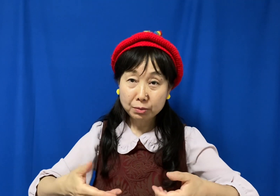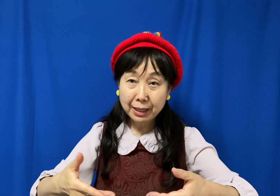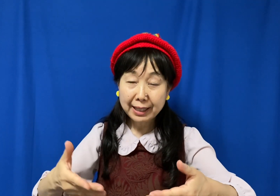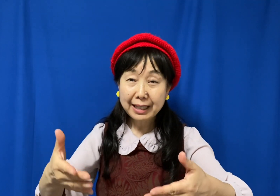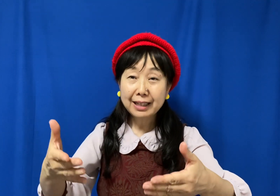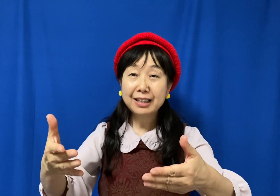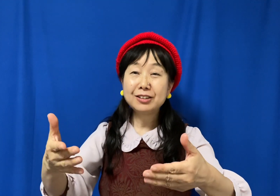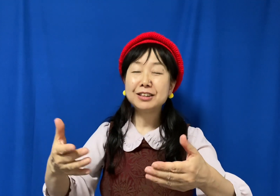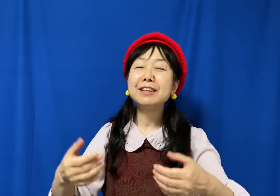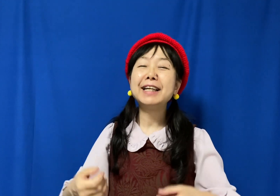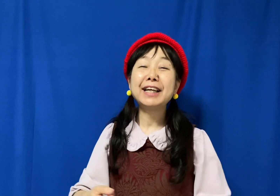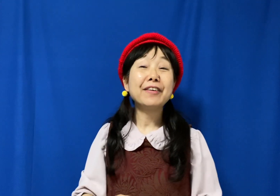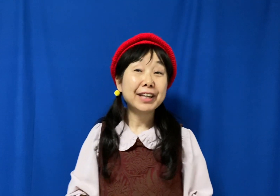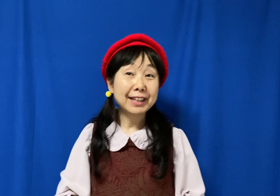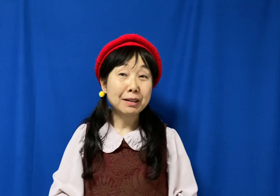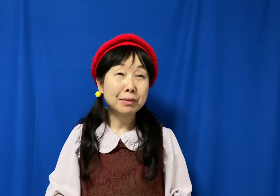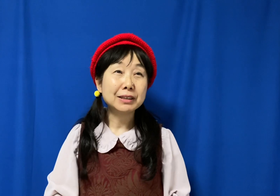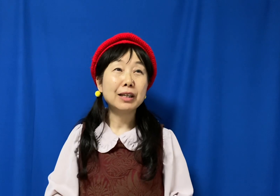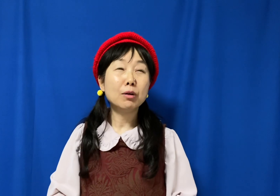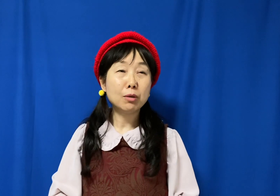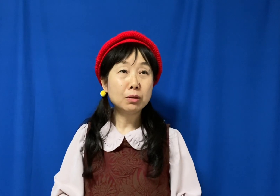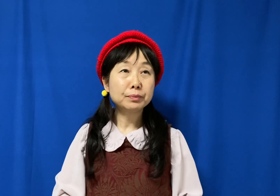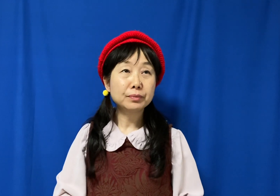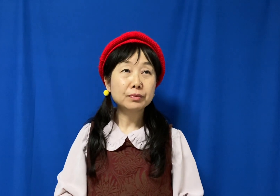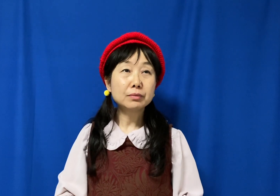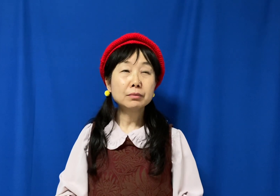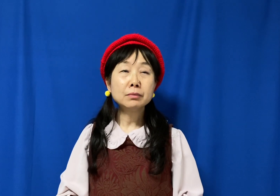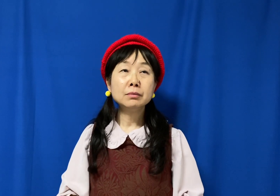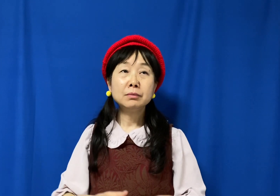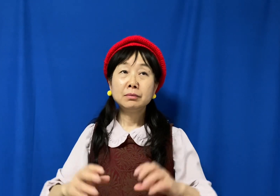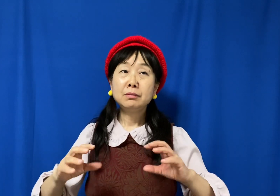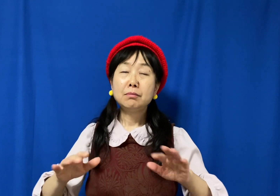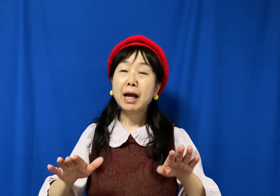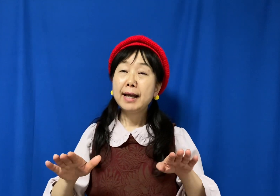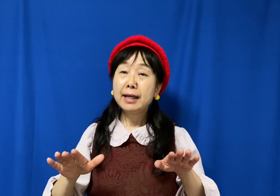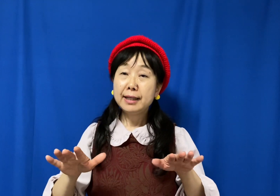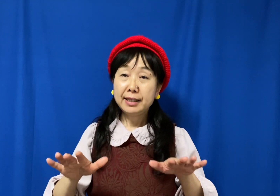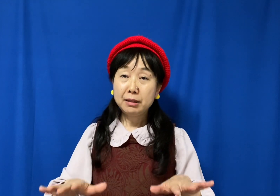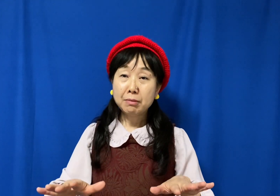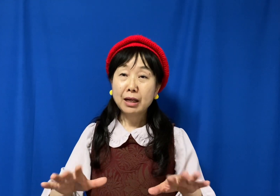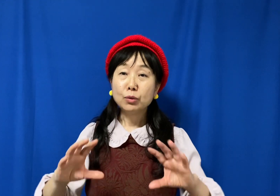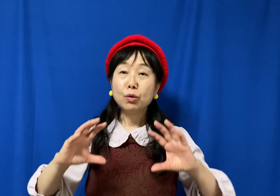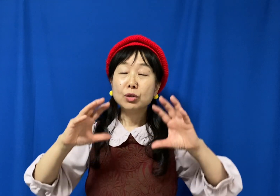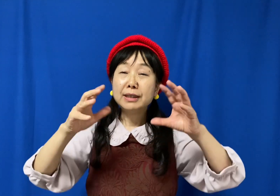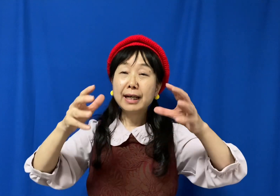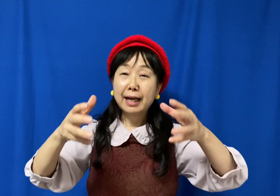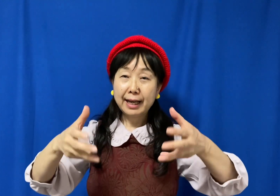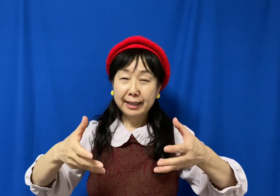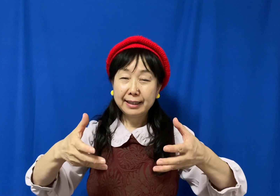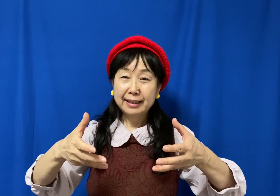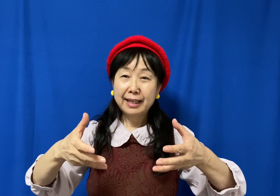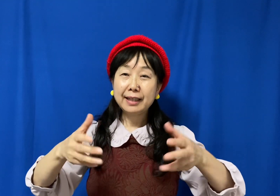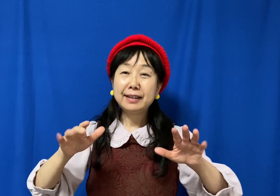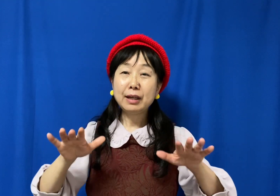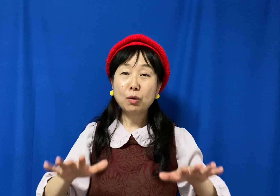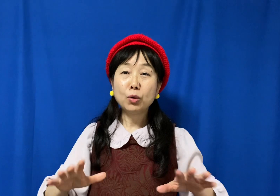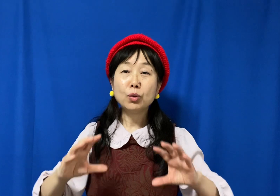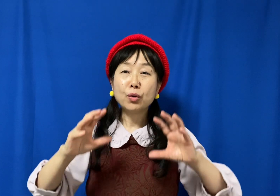まれたっていう手話だけをやってますけども、まあ今の世界ってやって、この世